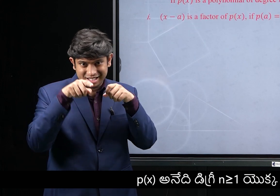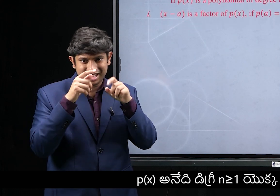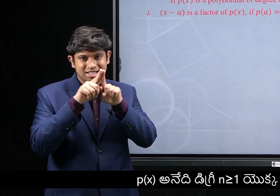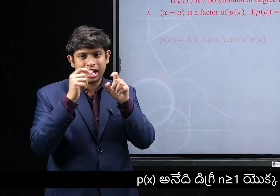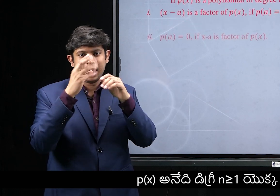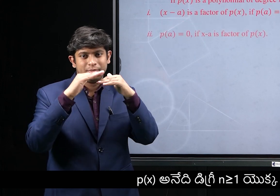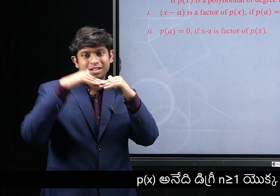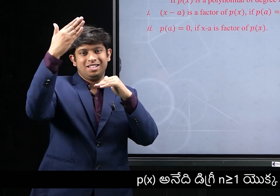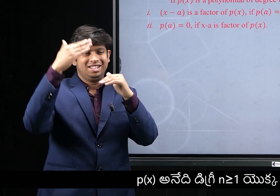px అనేది డిగ్రీ